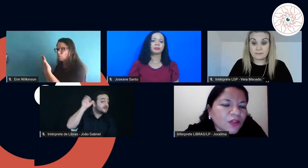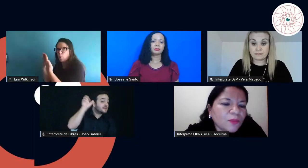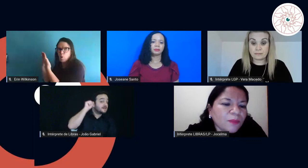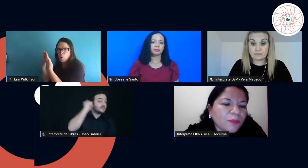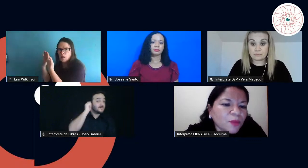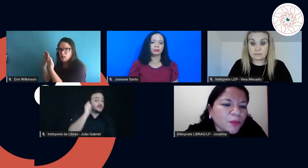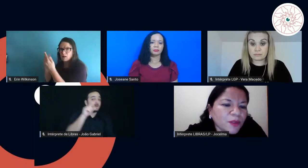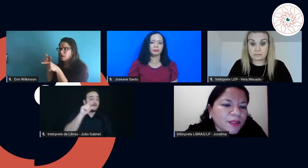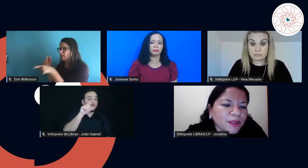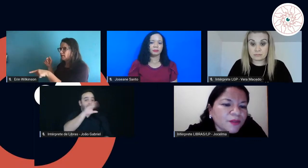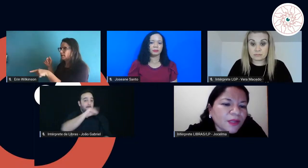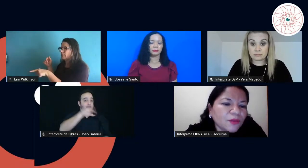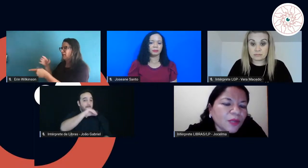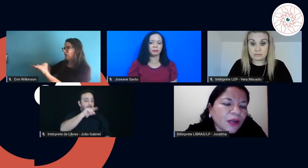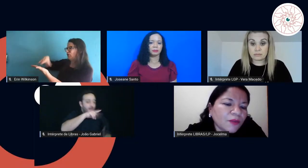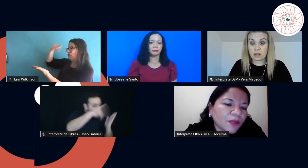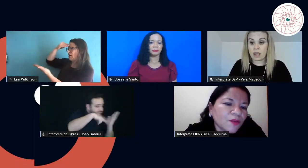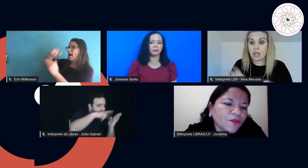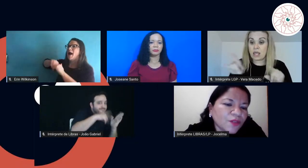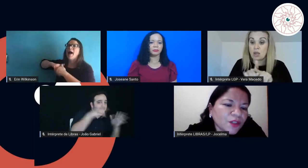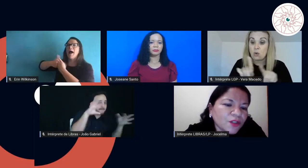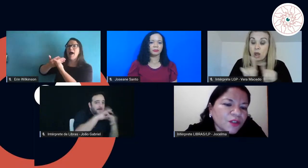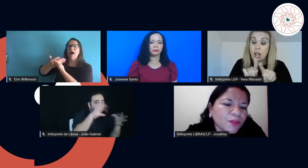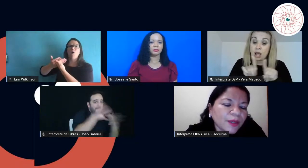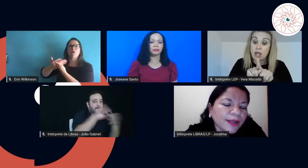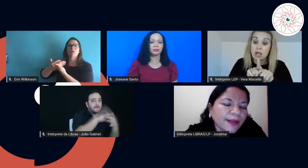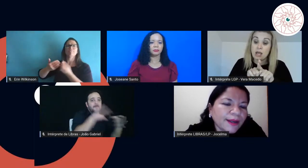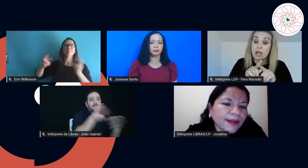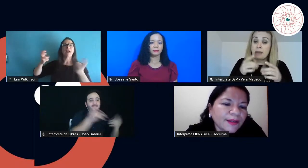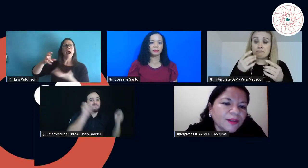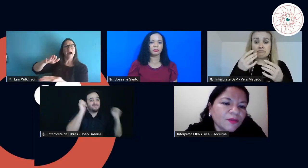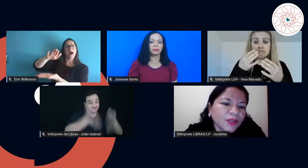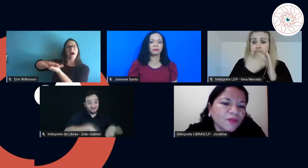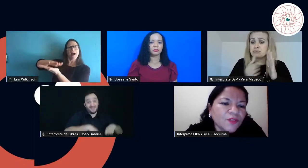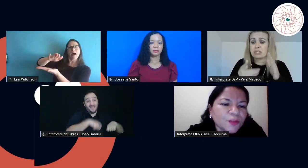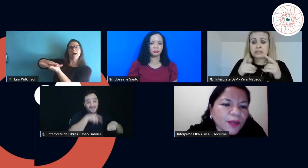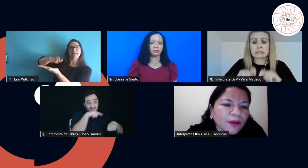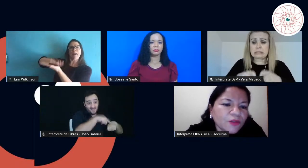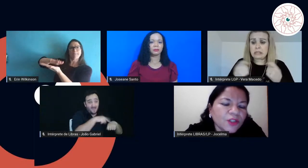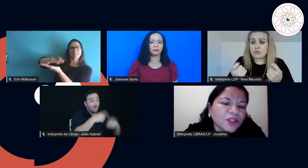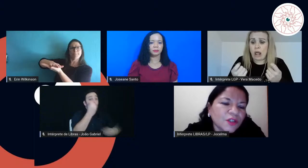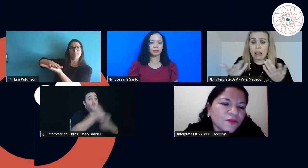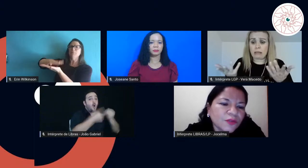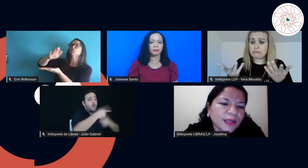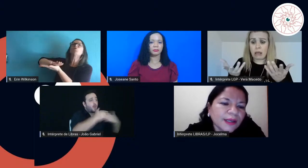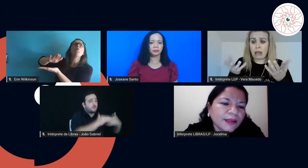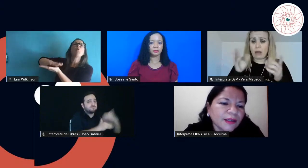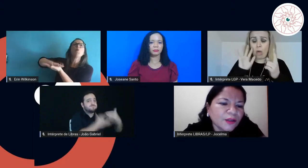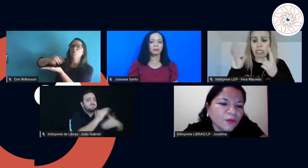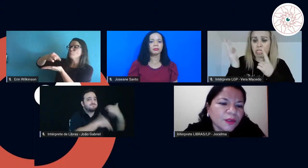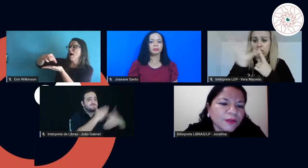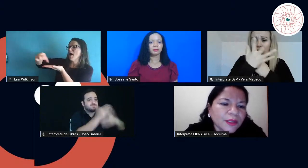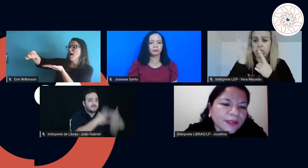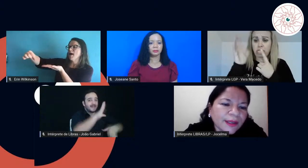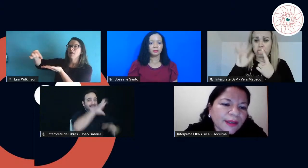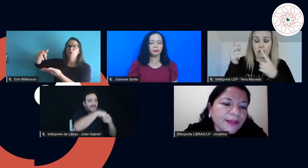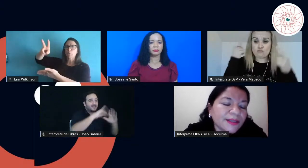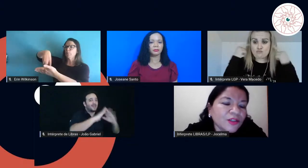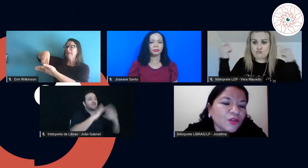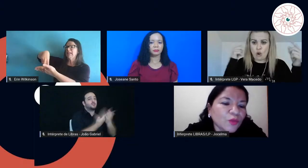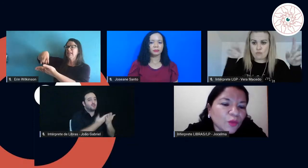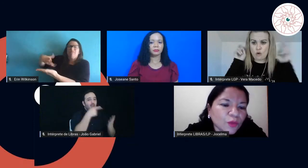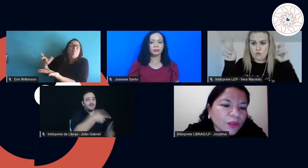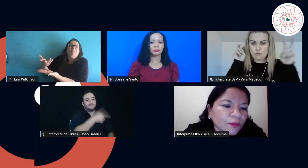ouvintes que já tem que passam por um processo natural, né, os ouvintes, porque eles estão tendo feedback auditivo. daquela